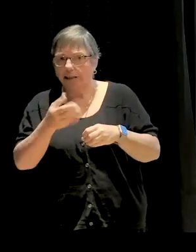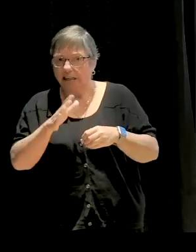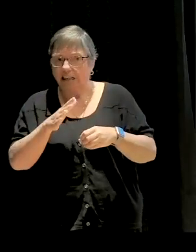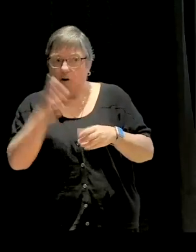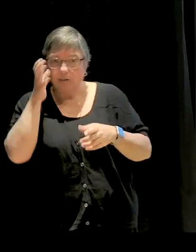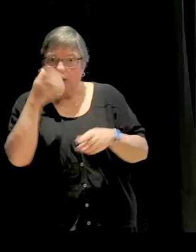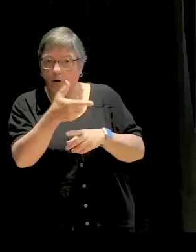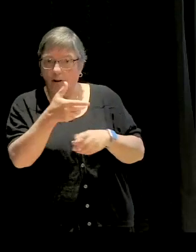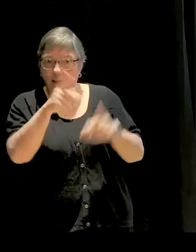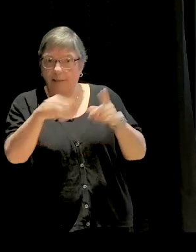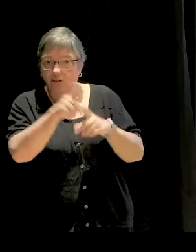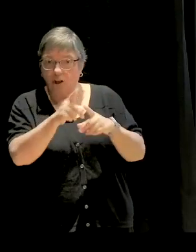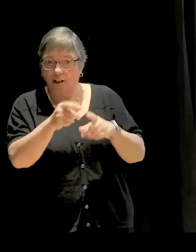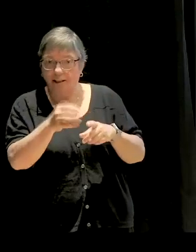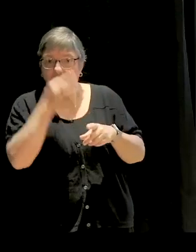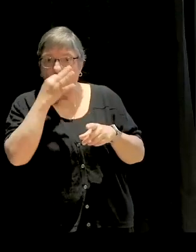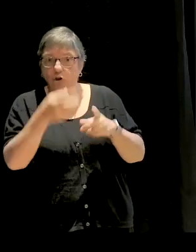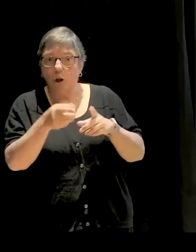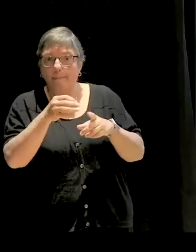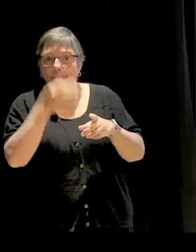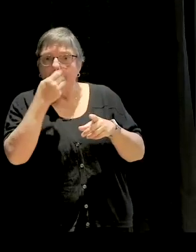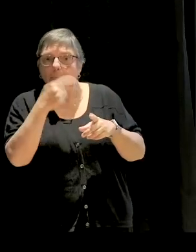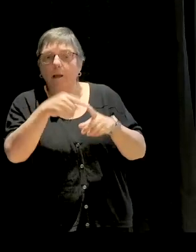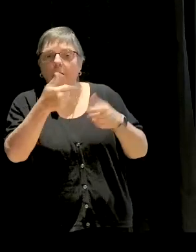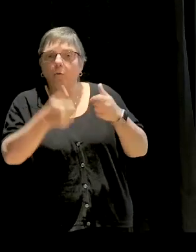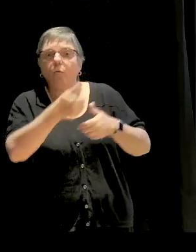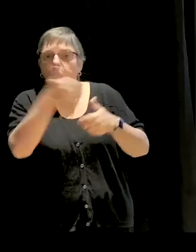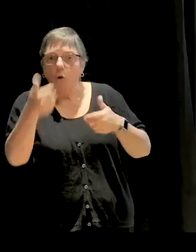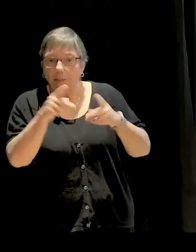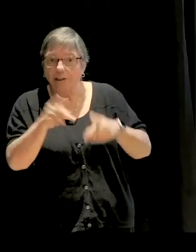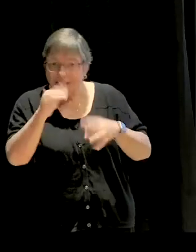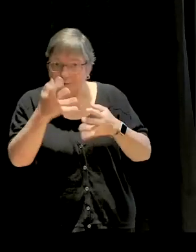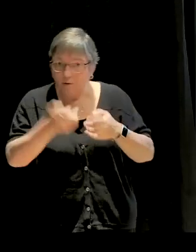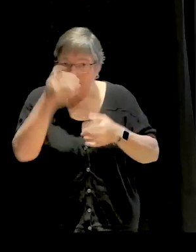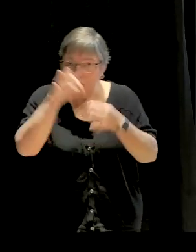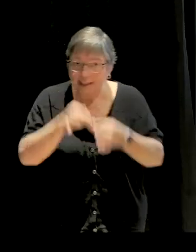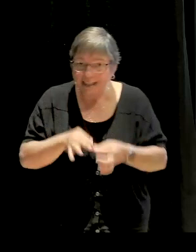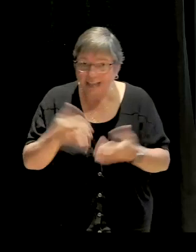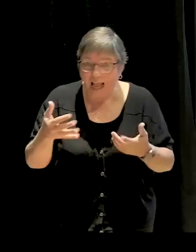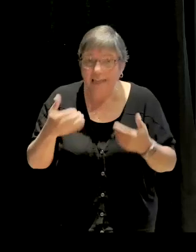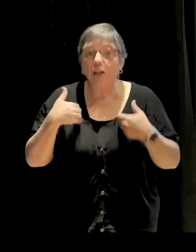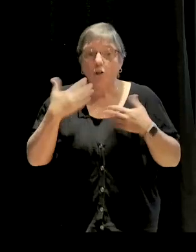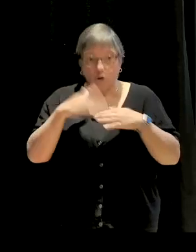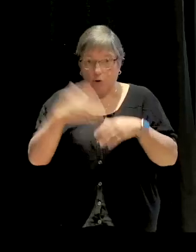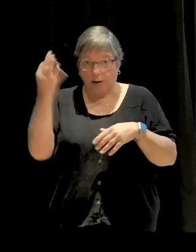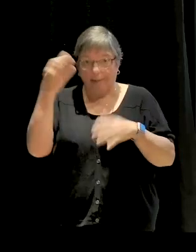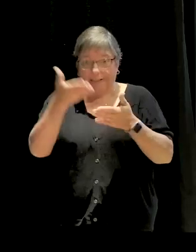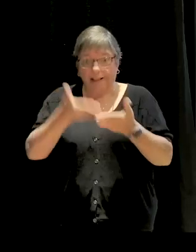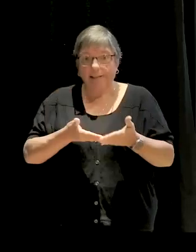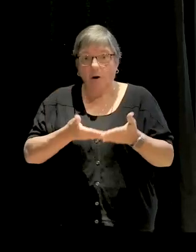consomment et particulièrement des personnes qui font du chemsex vis-à-vis de cette situation. Si vous voulez plus de détails sur cette présentation, je